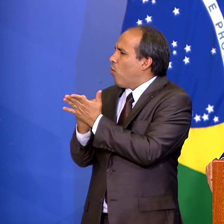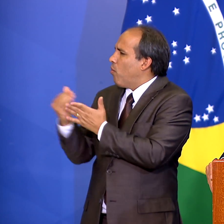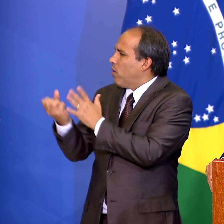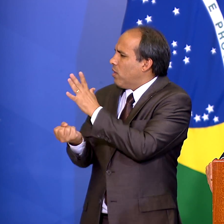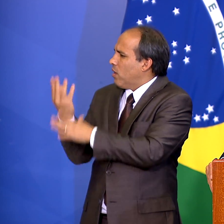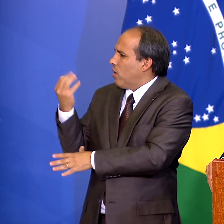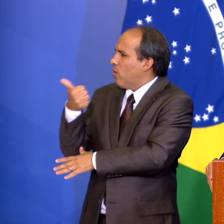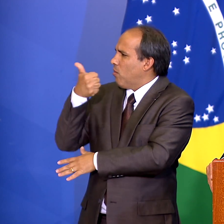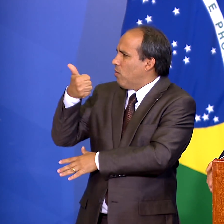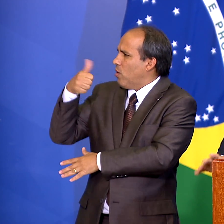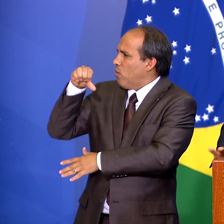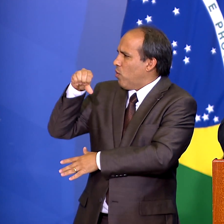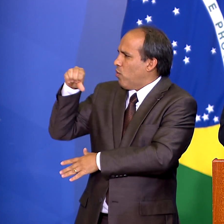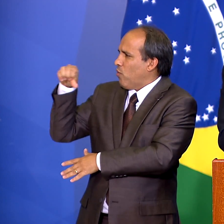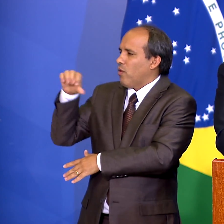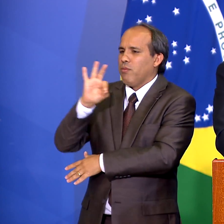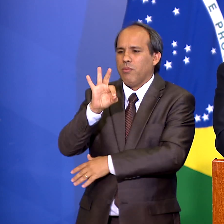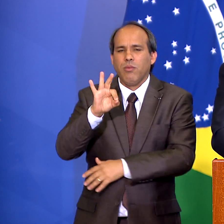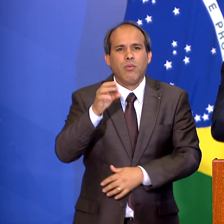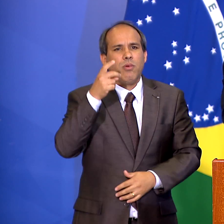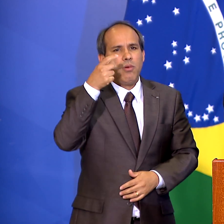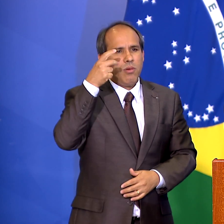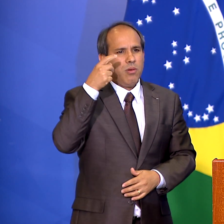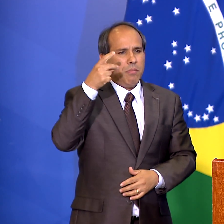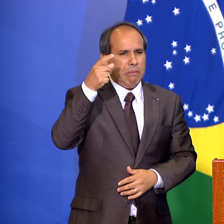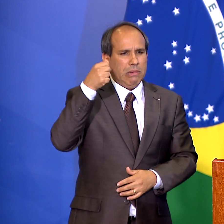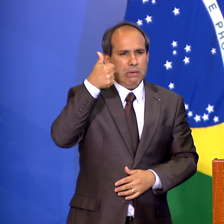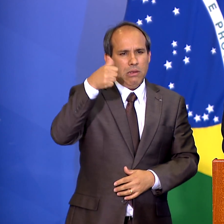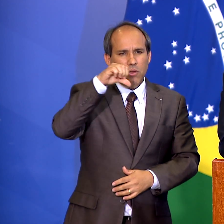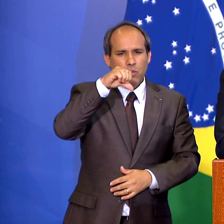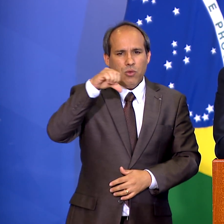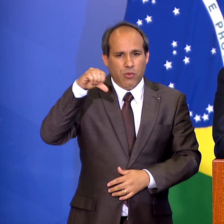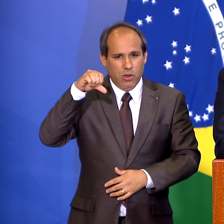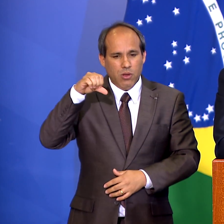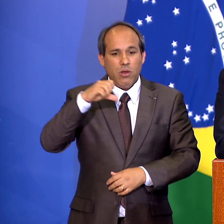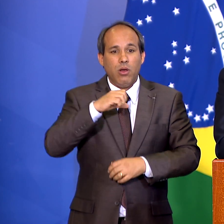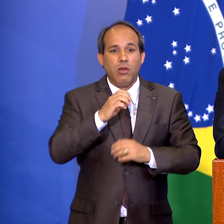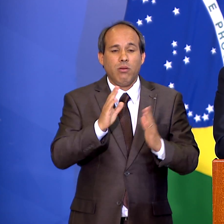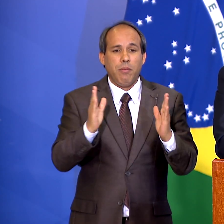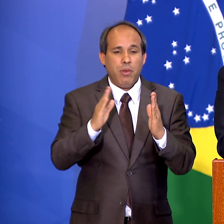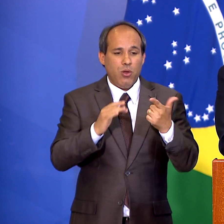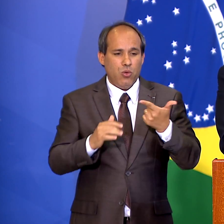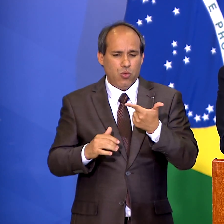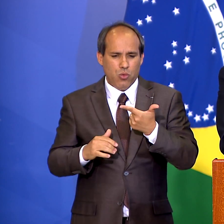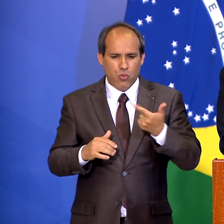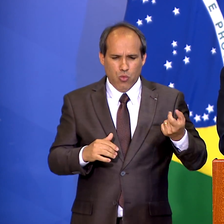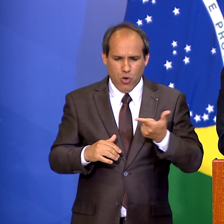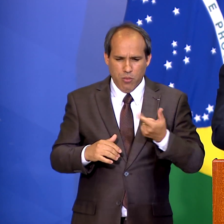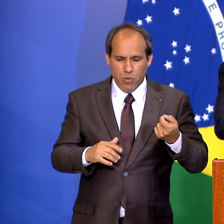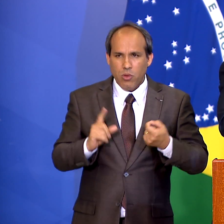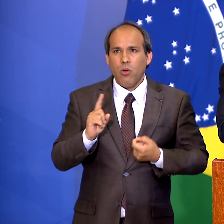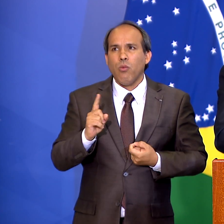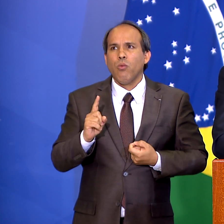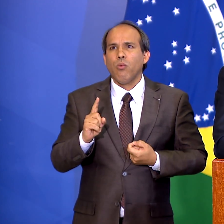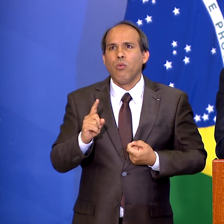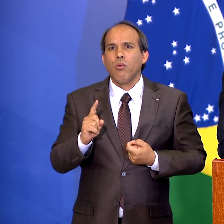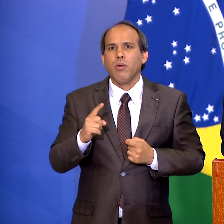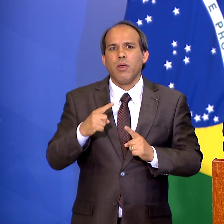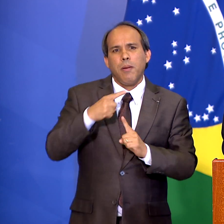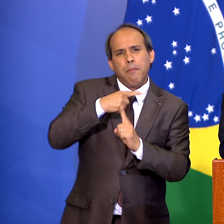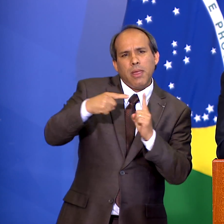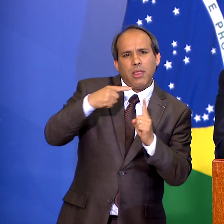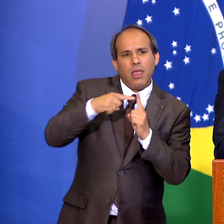2009, em 99. O ano 2000 tivemos eleições, 2000 não, no meio do